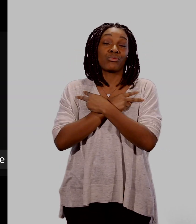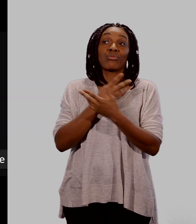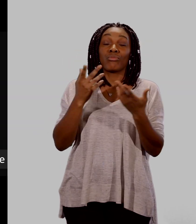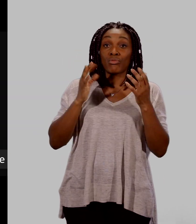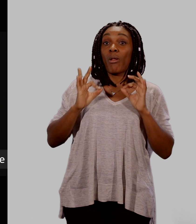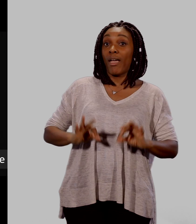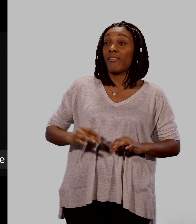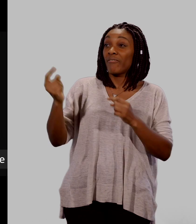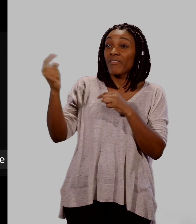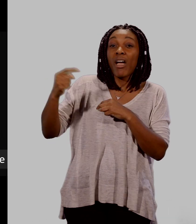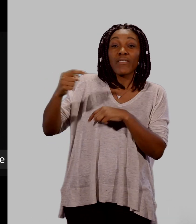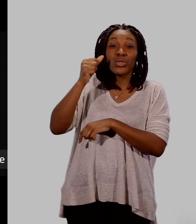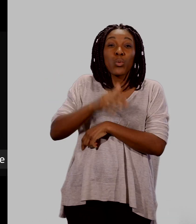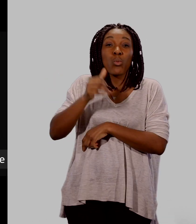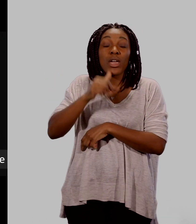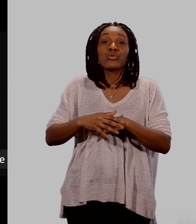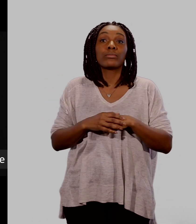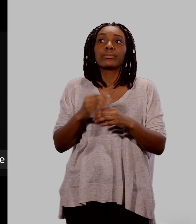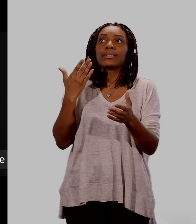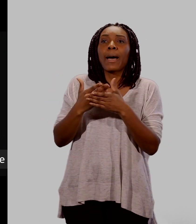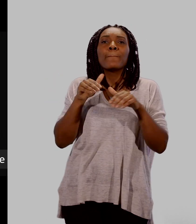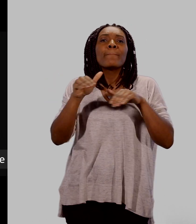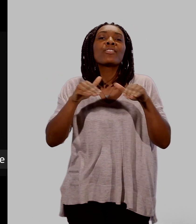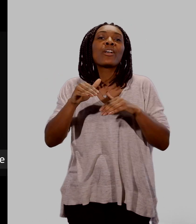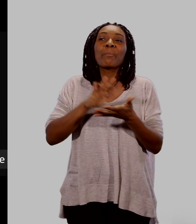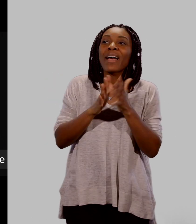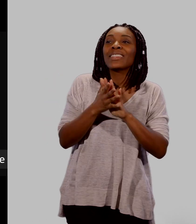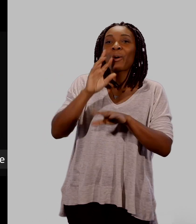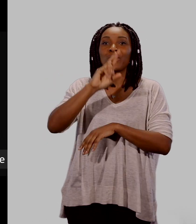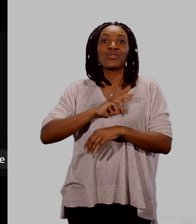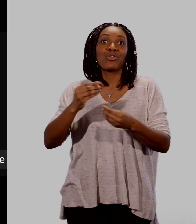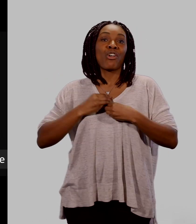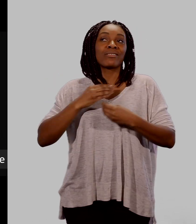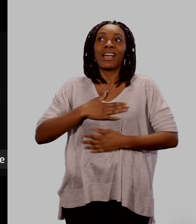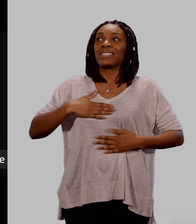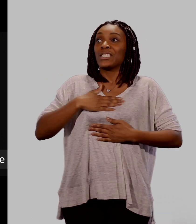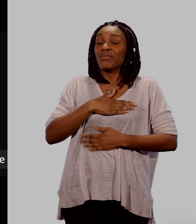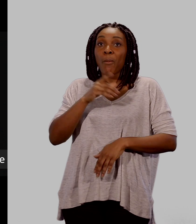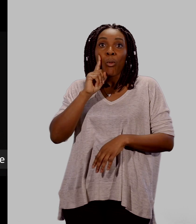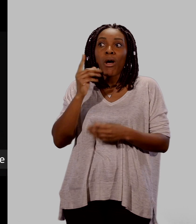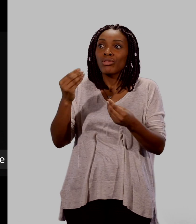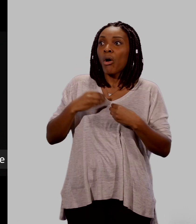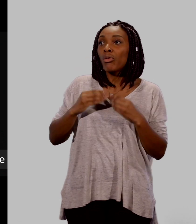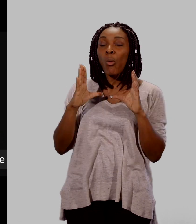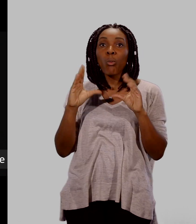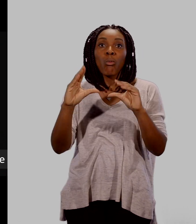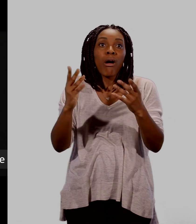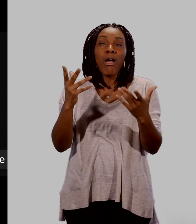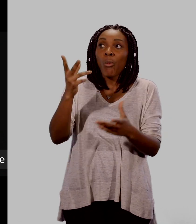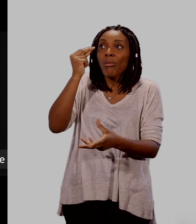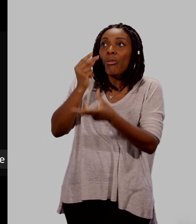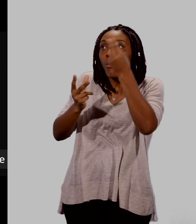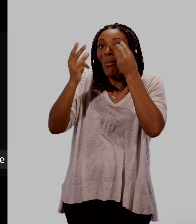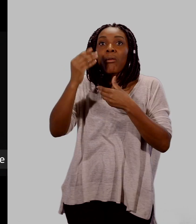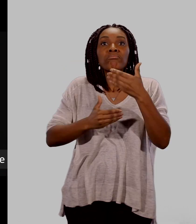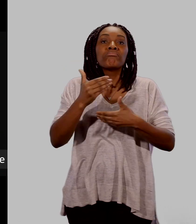il venait tous les jours. Cette façon de pratiquer la religion était pour moi vraiment satisfaisante parce qu'elle me permettait de la pratiquer